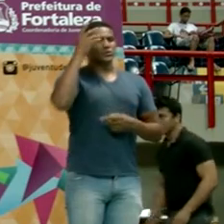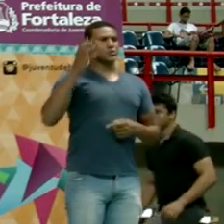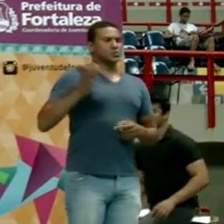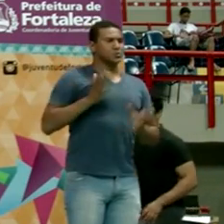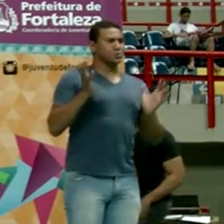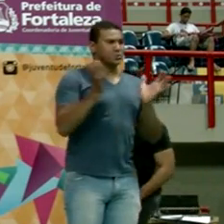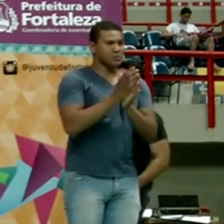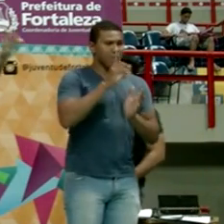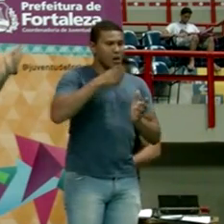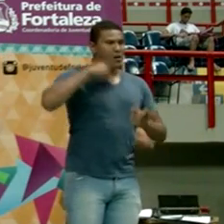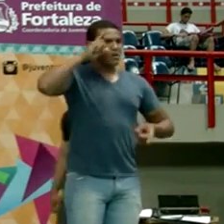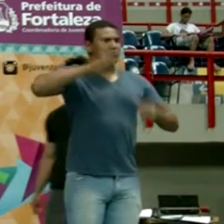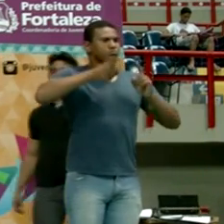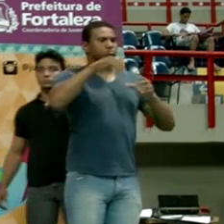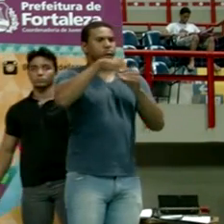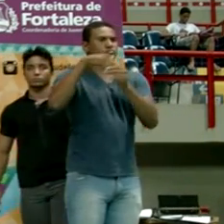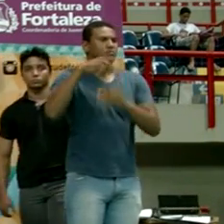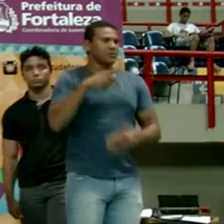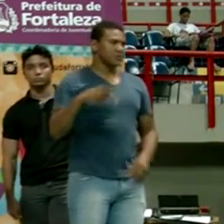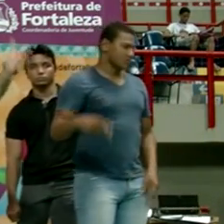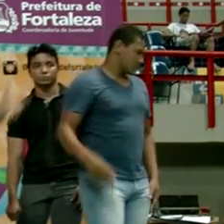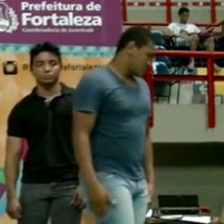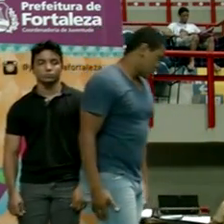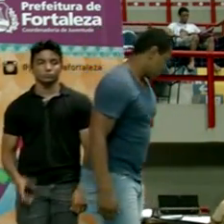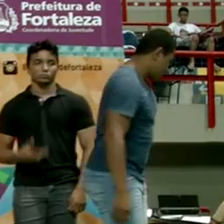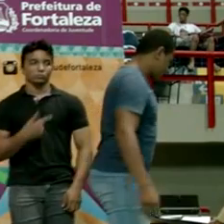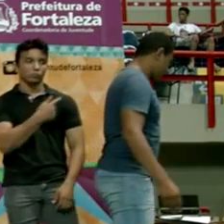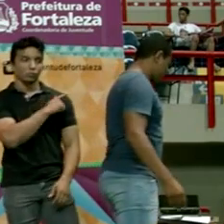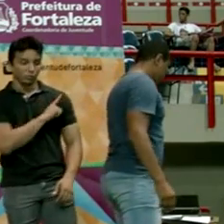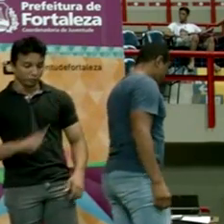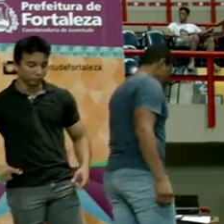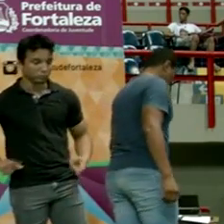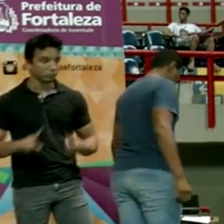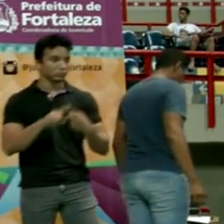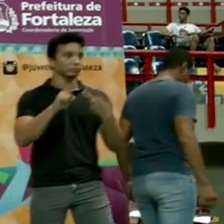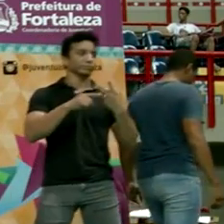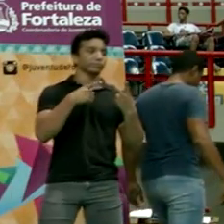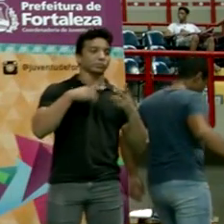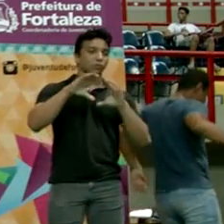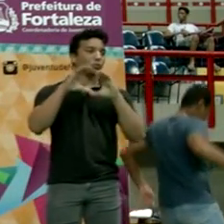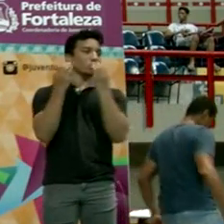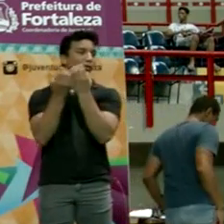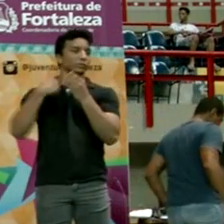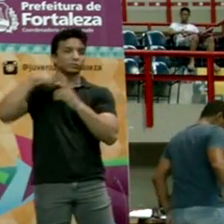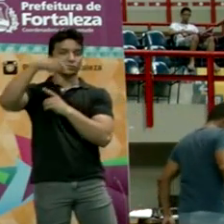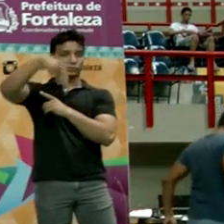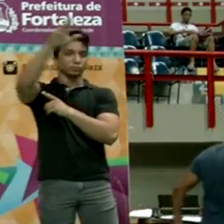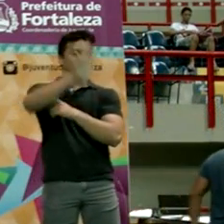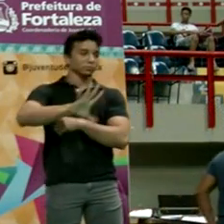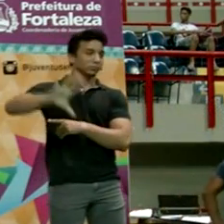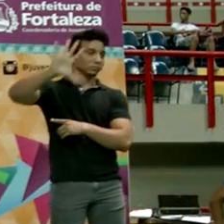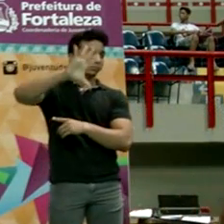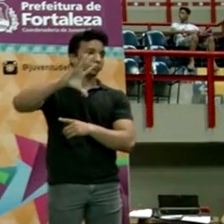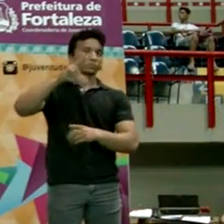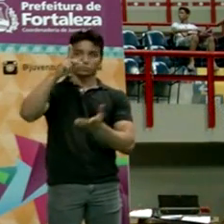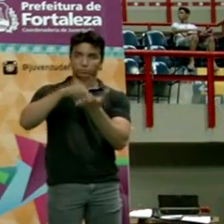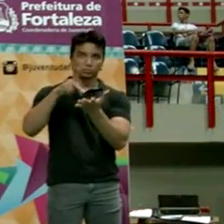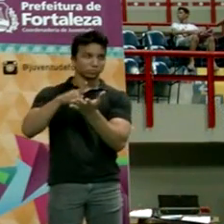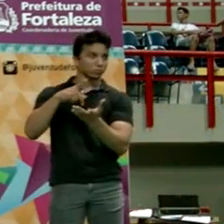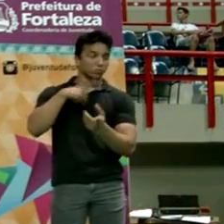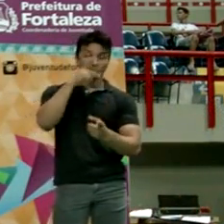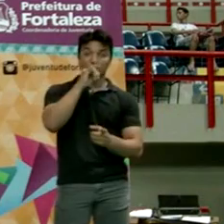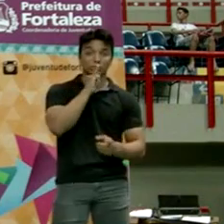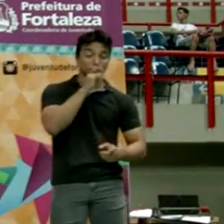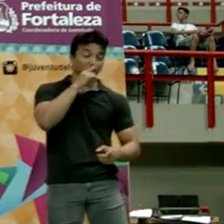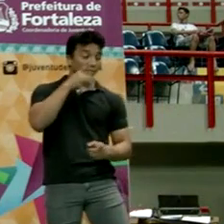Eram eles que elegiam os presidentes da República, os governadores, o Congresso Nacional. É verdade